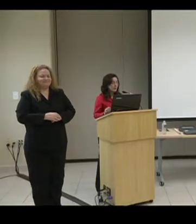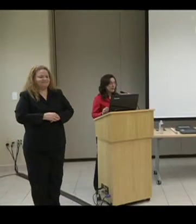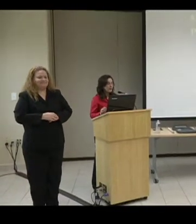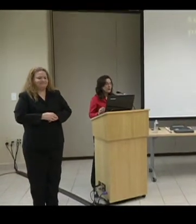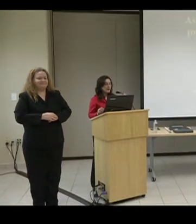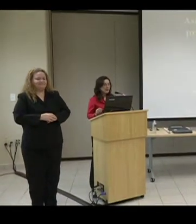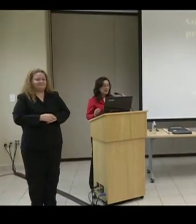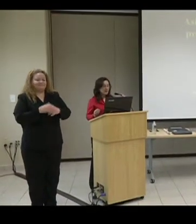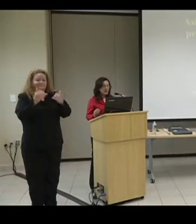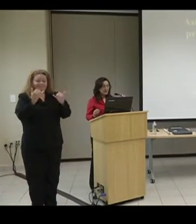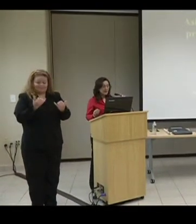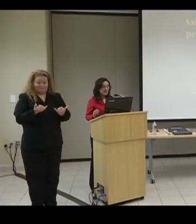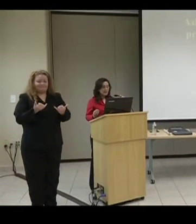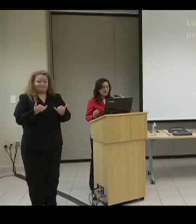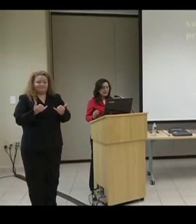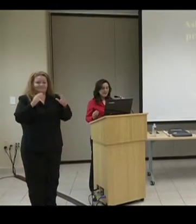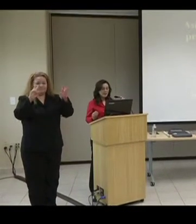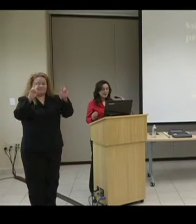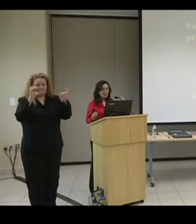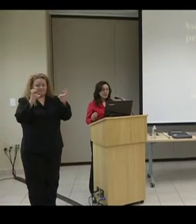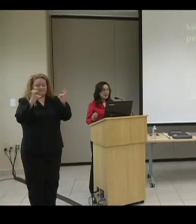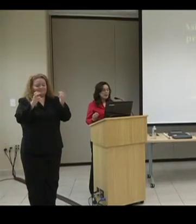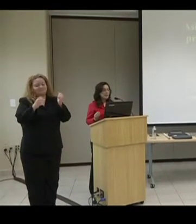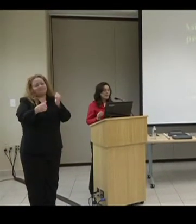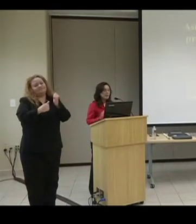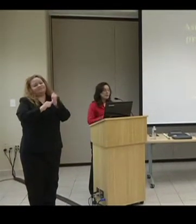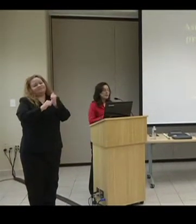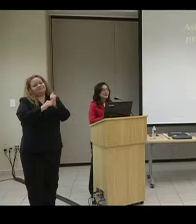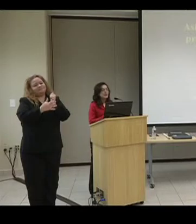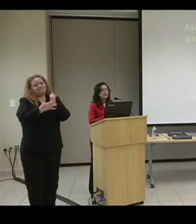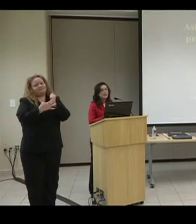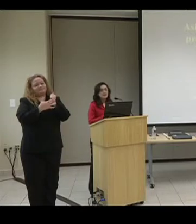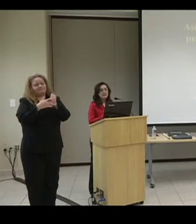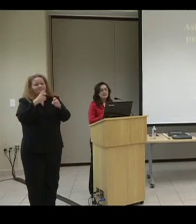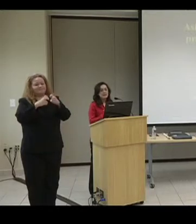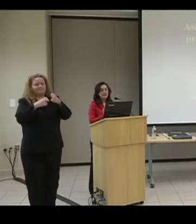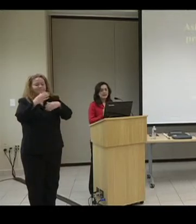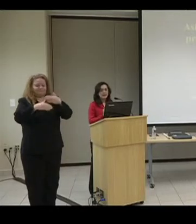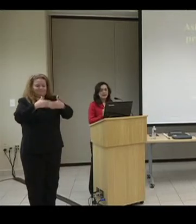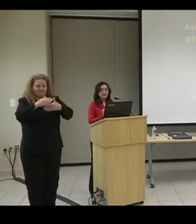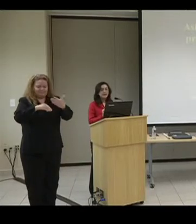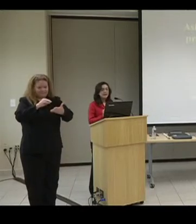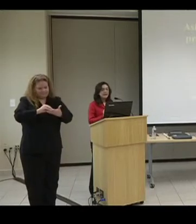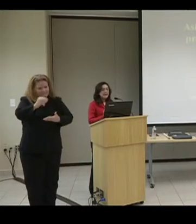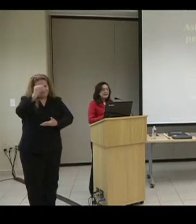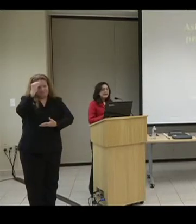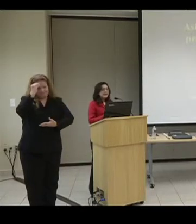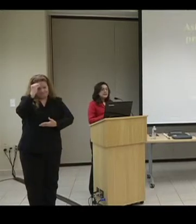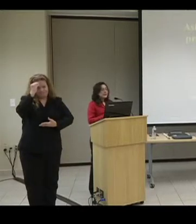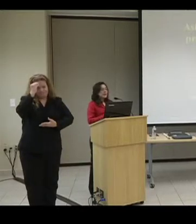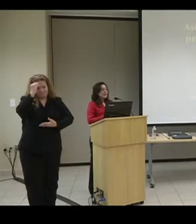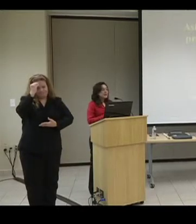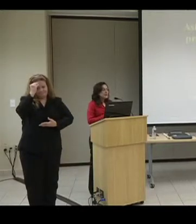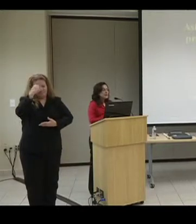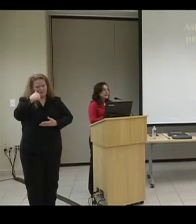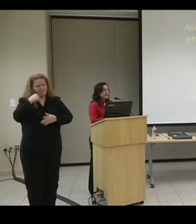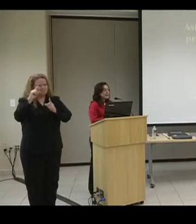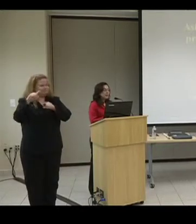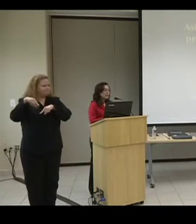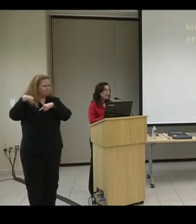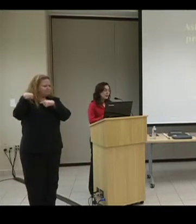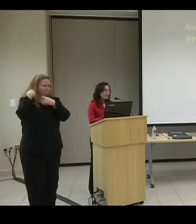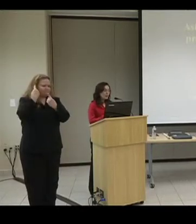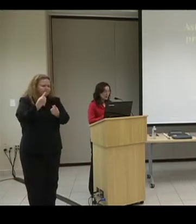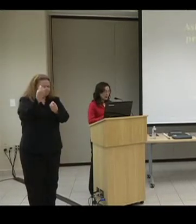como bien dijo Jazmín el tema es asistencia tecnológica para problemas cognoscitivos y del aprendizaje Yo siempre he dicho que